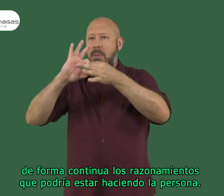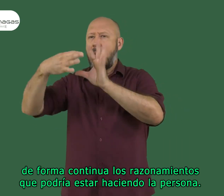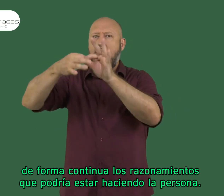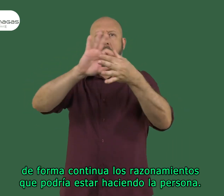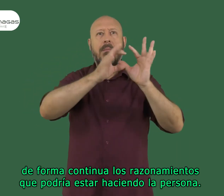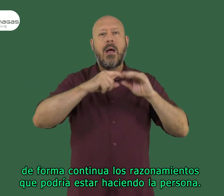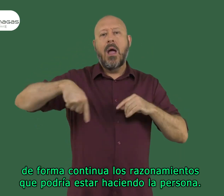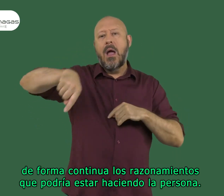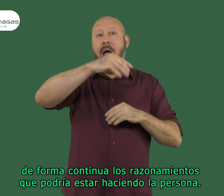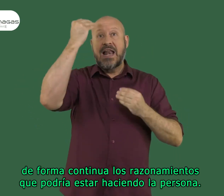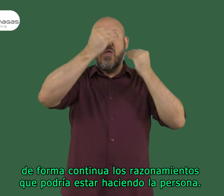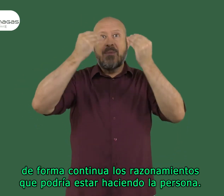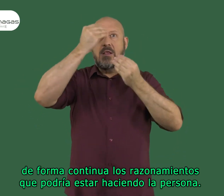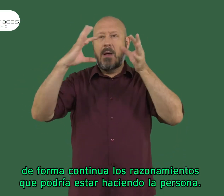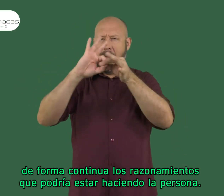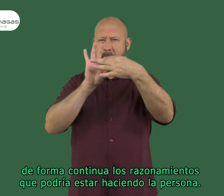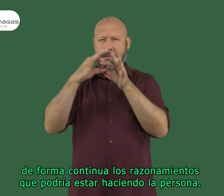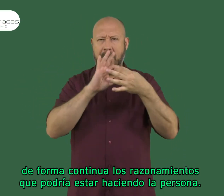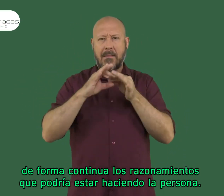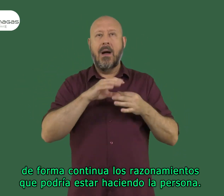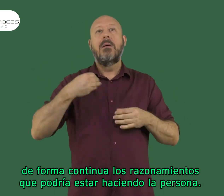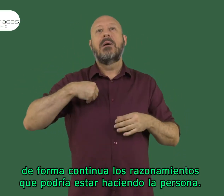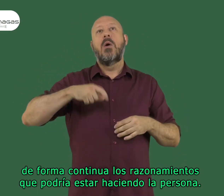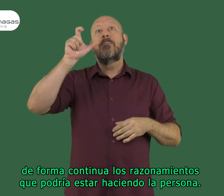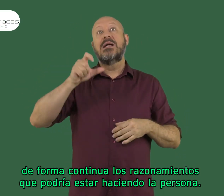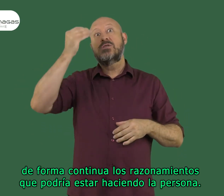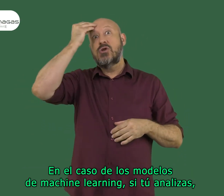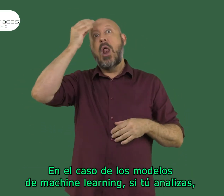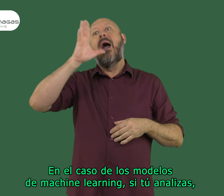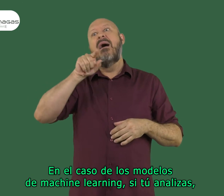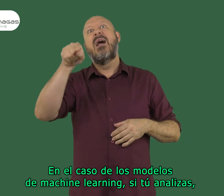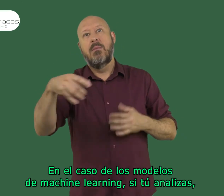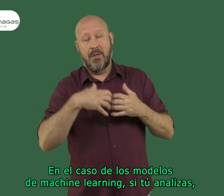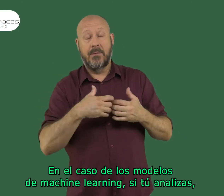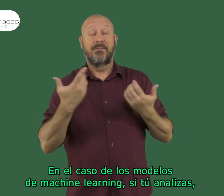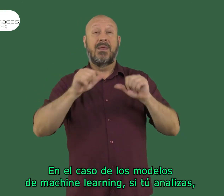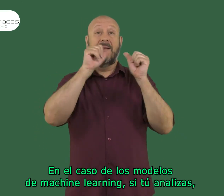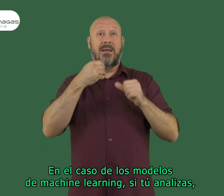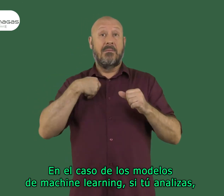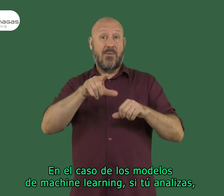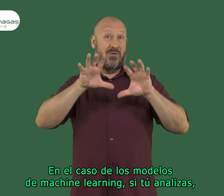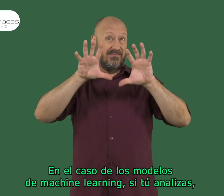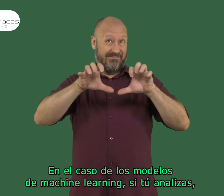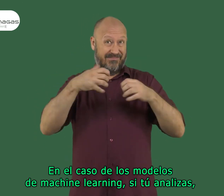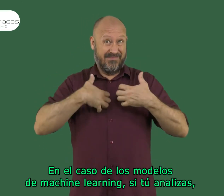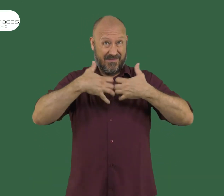forma continua los razonamientos que podría estar haciendo la persona. En el caso de los modelos de Machine Learning, si